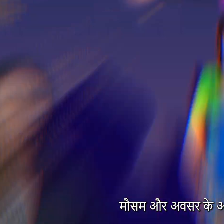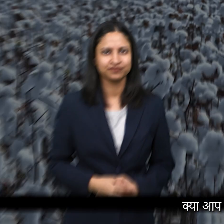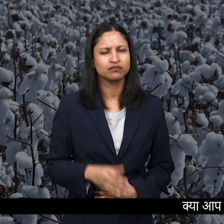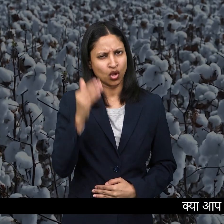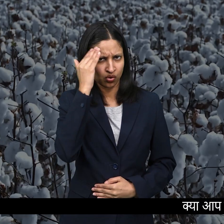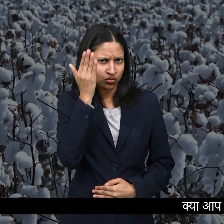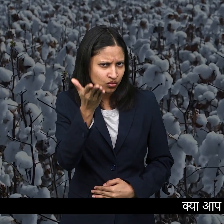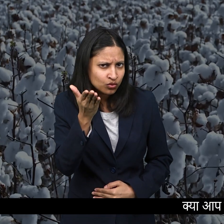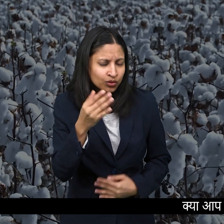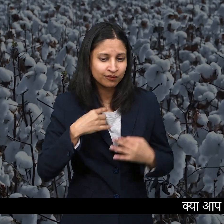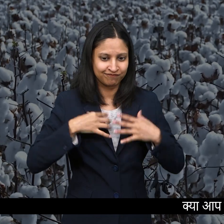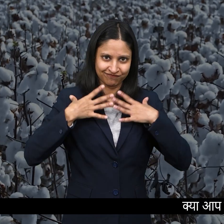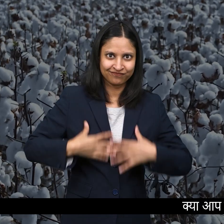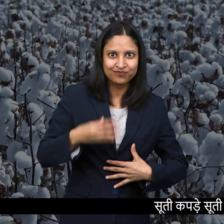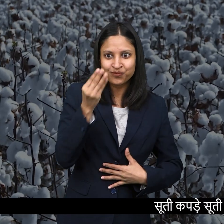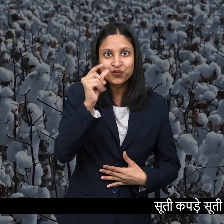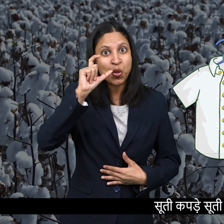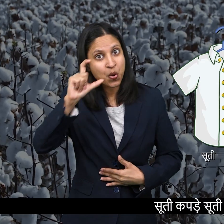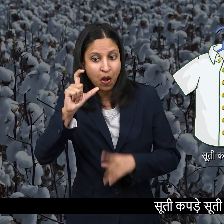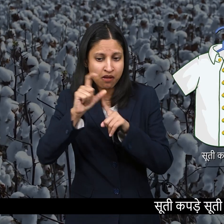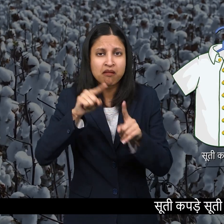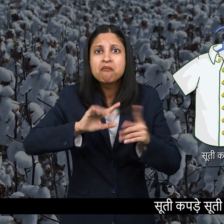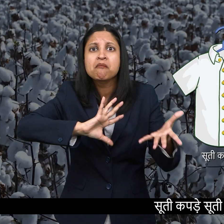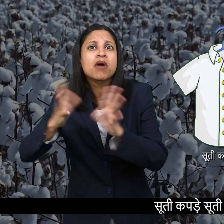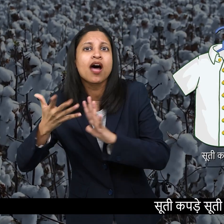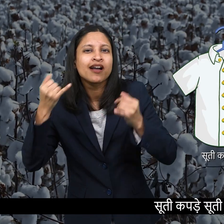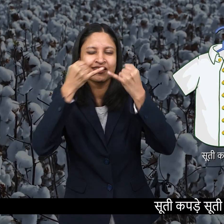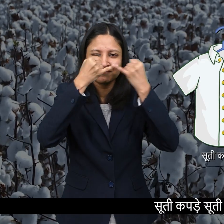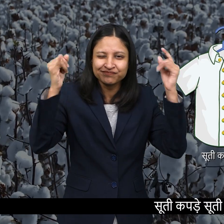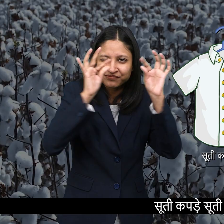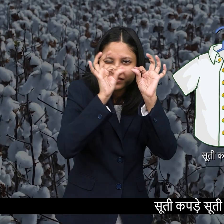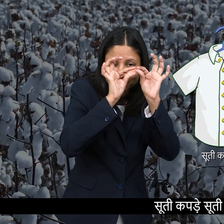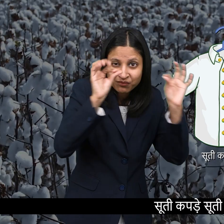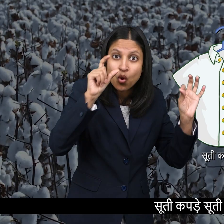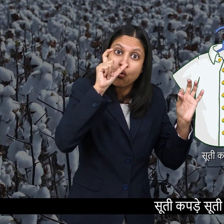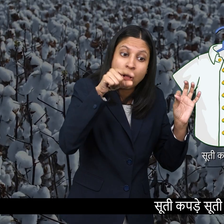क्या आप जानते हैं, सूती कपड़े सूते धागे से बनते हैं।